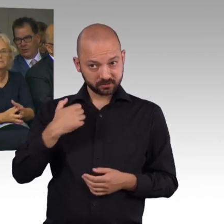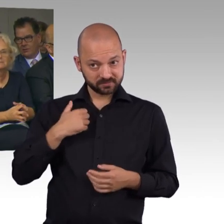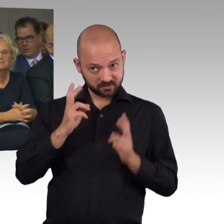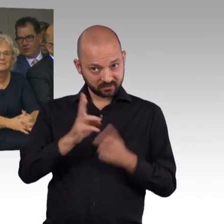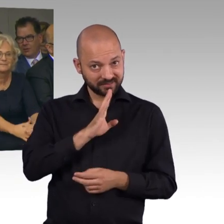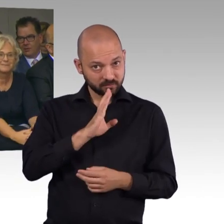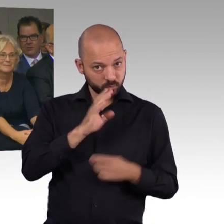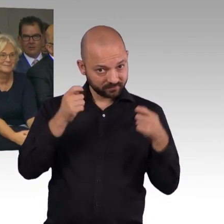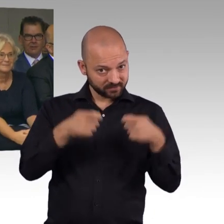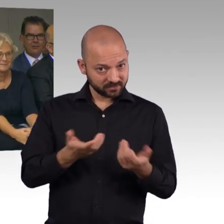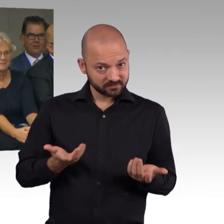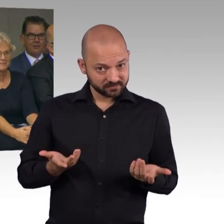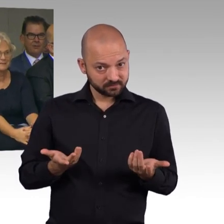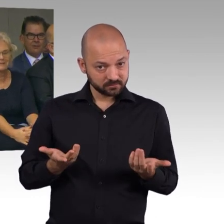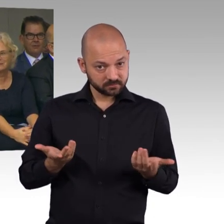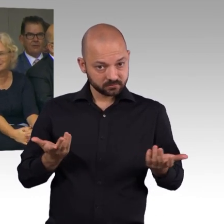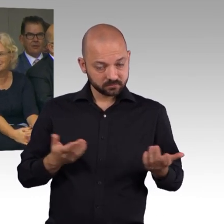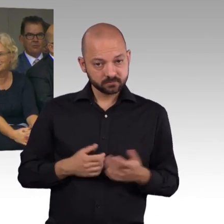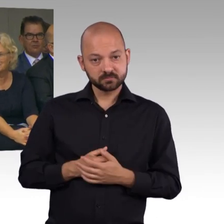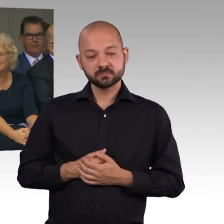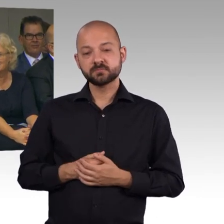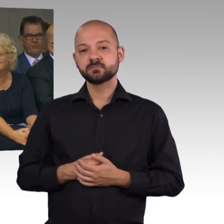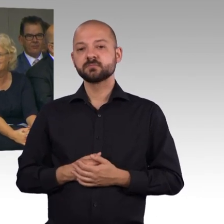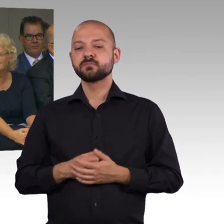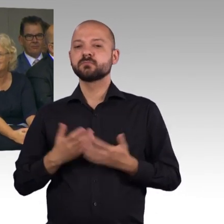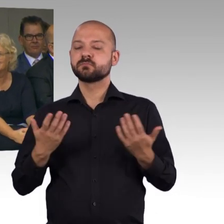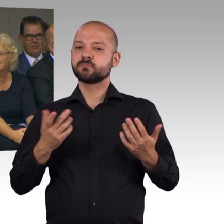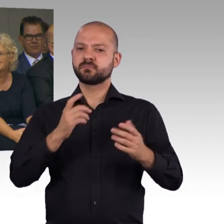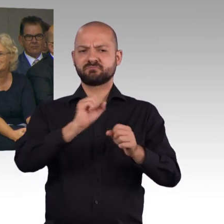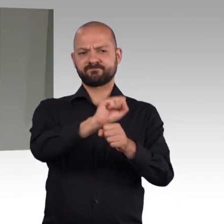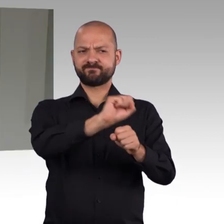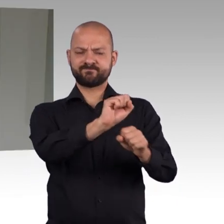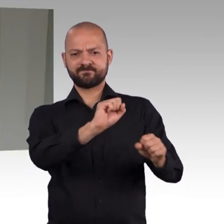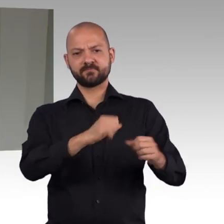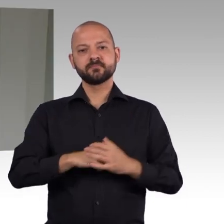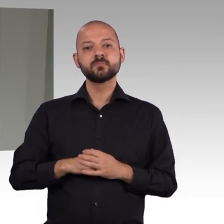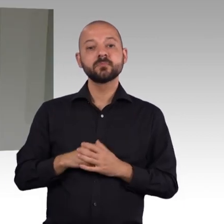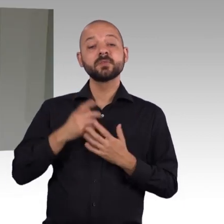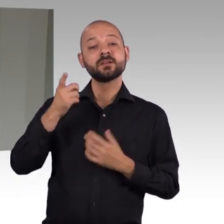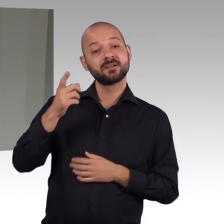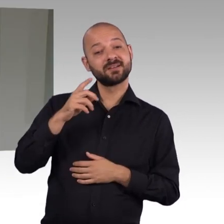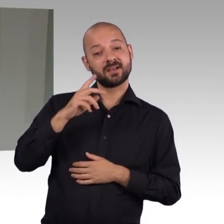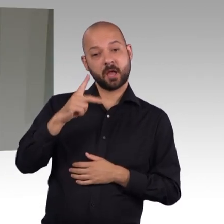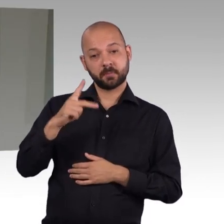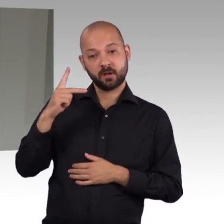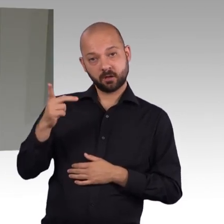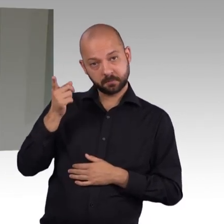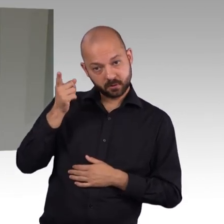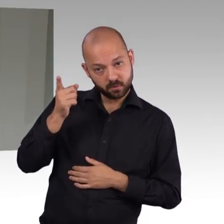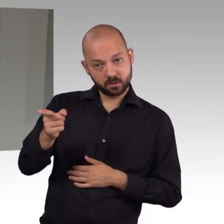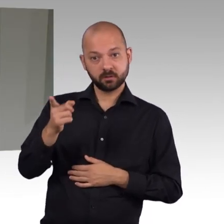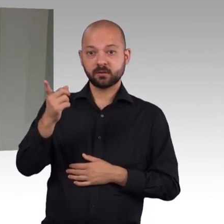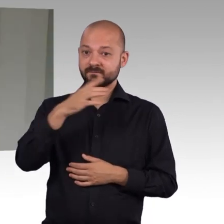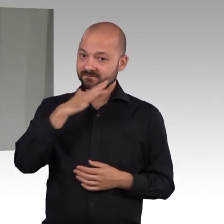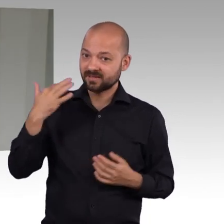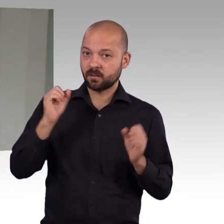um die Bundeswehr wieder optimal auszurüsten. Und ich kann Ihnen von meiner Fraktion zusichern, unsere Unterstützung haben Sie. Alles Gute und Gottes